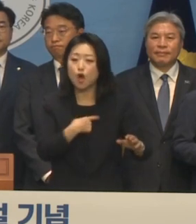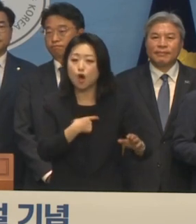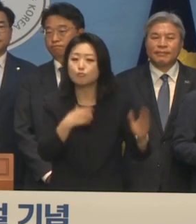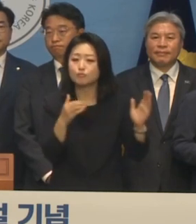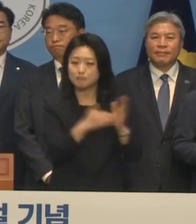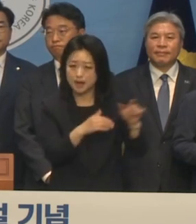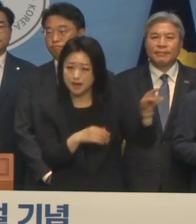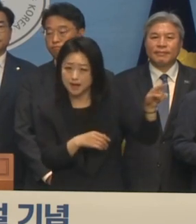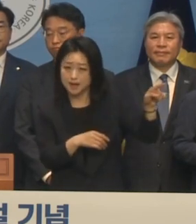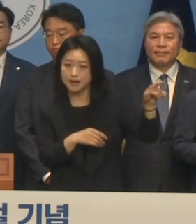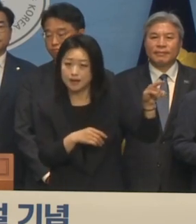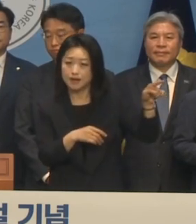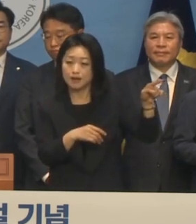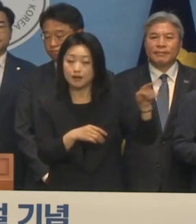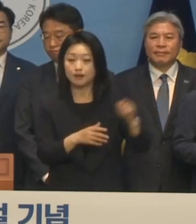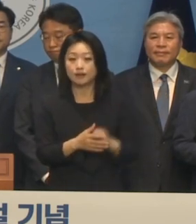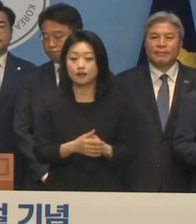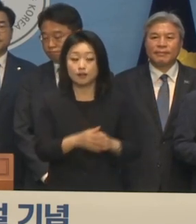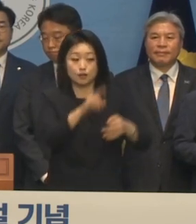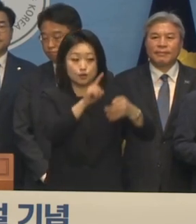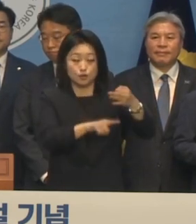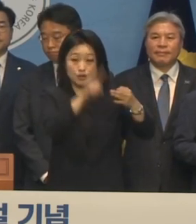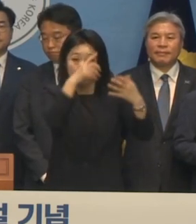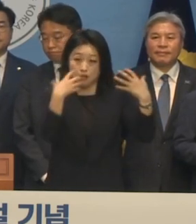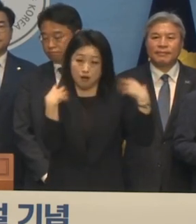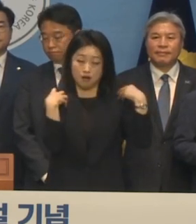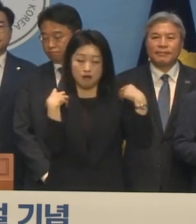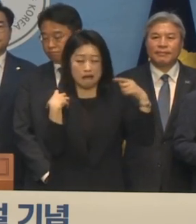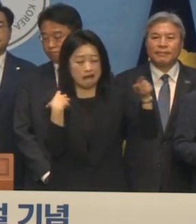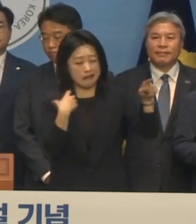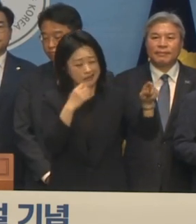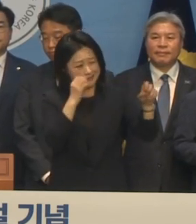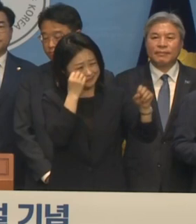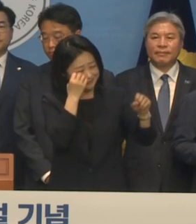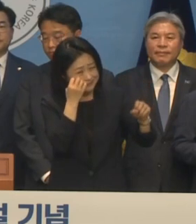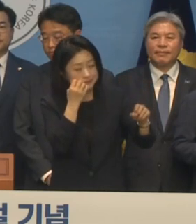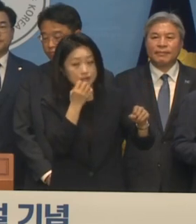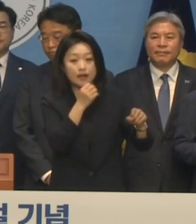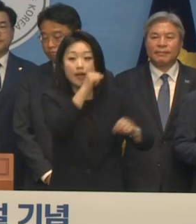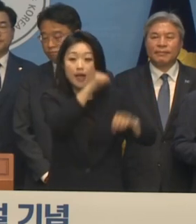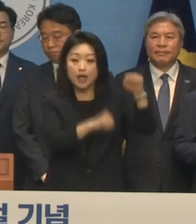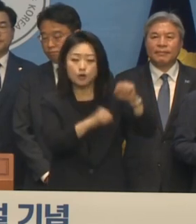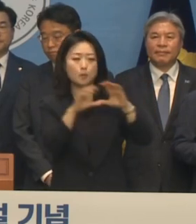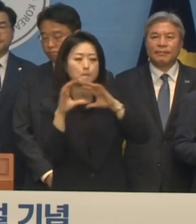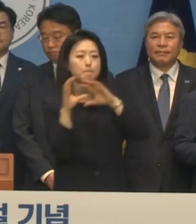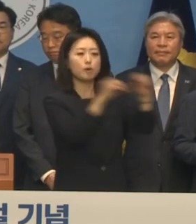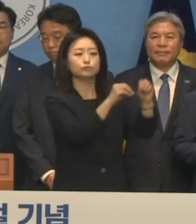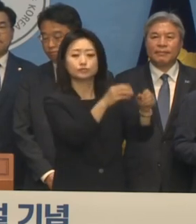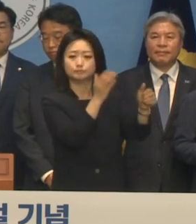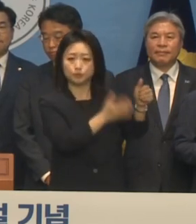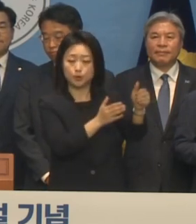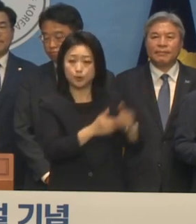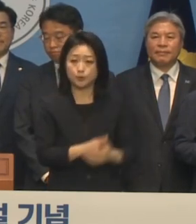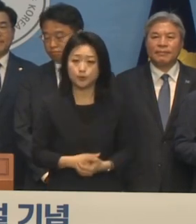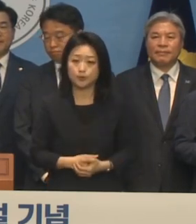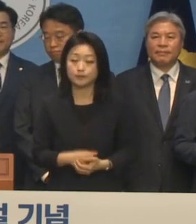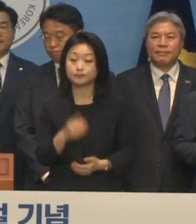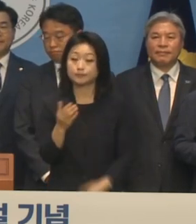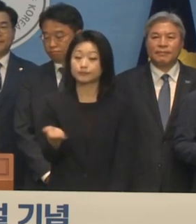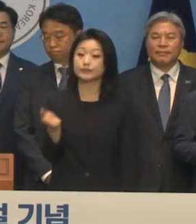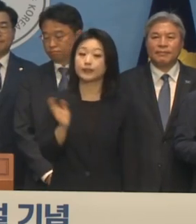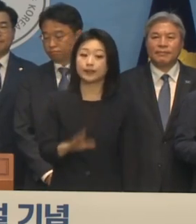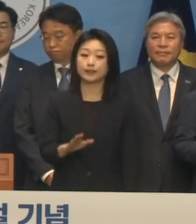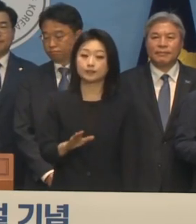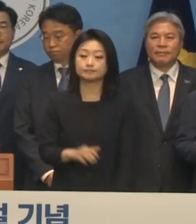등 끊임없이 이어진 윤석열 정권의 퇴행적인 행보를 이제 멈춰야 합니다. 그러나